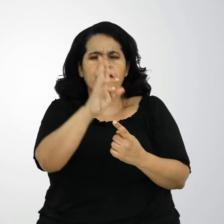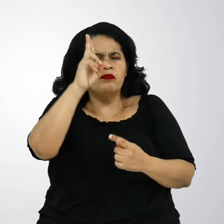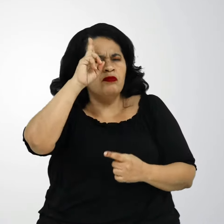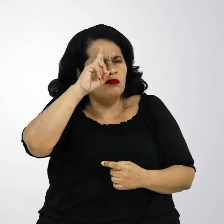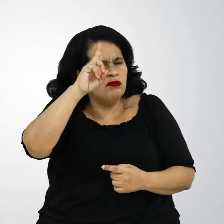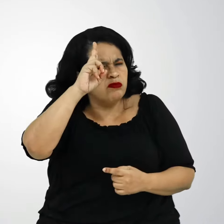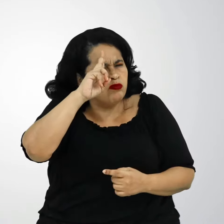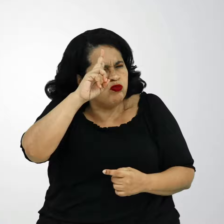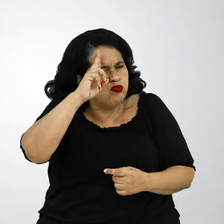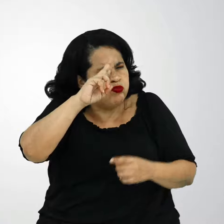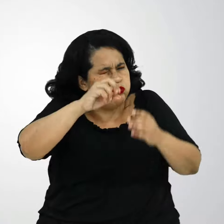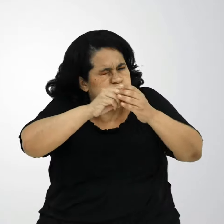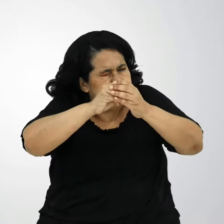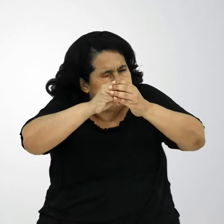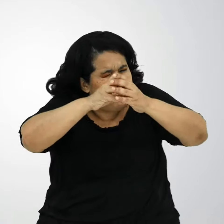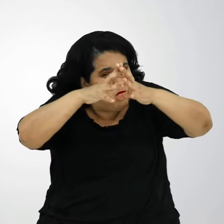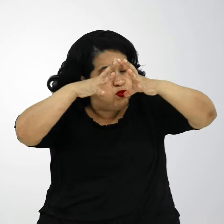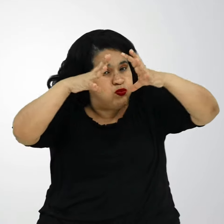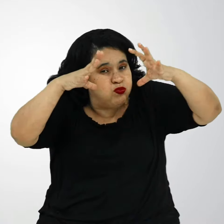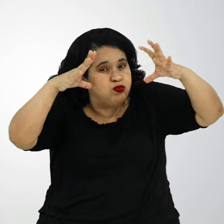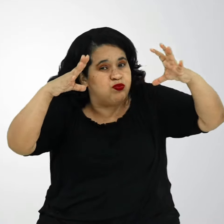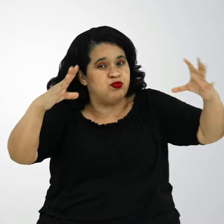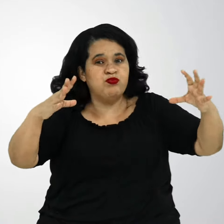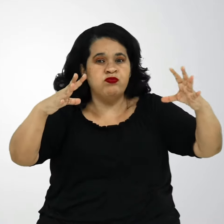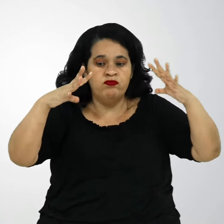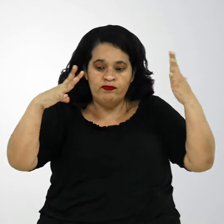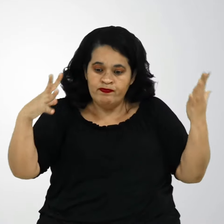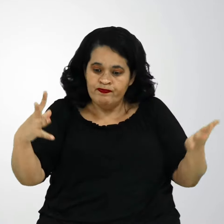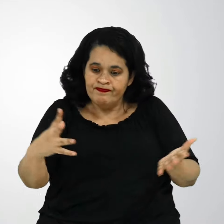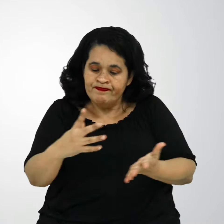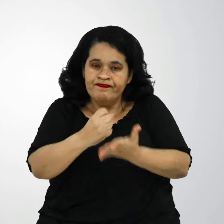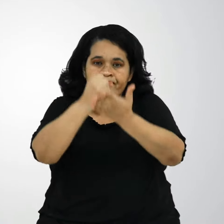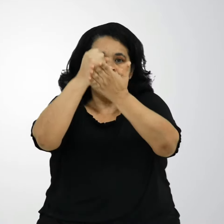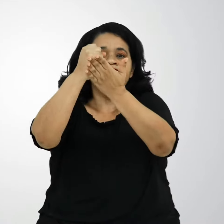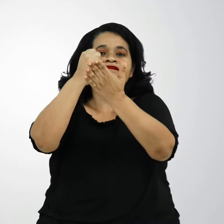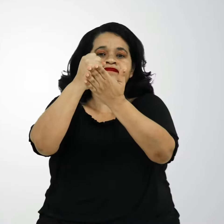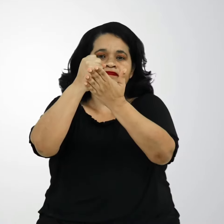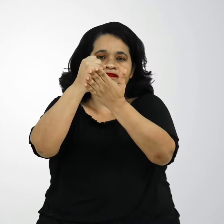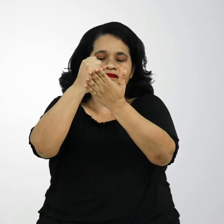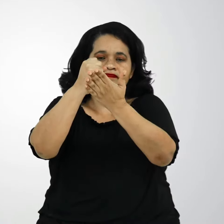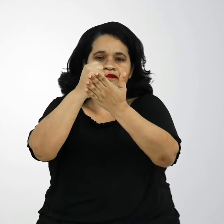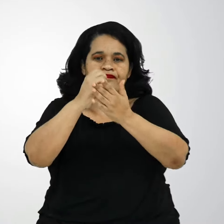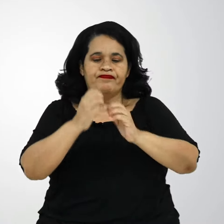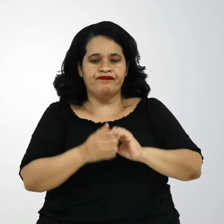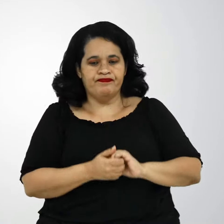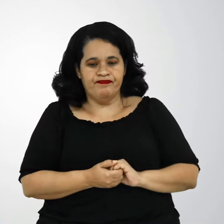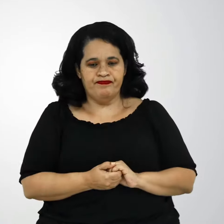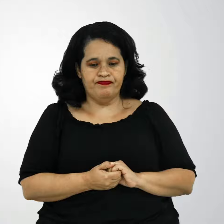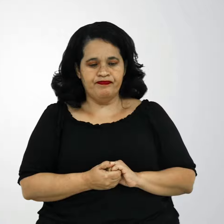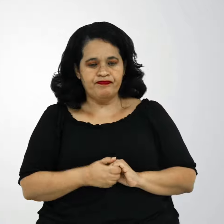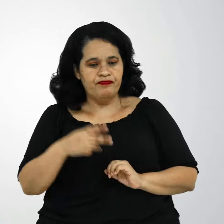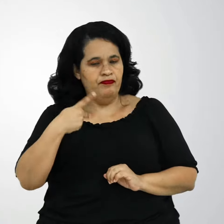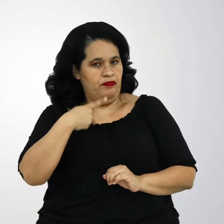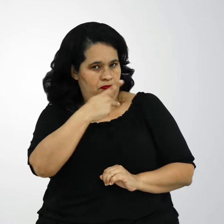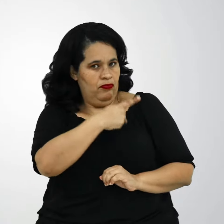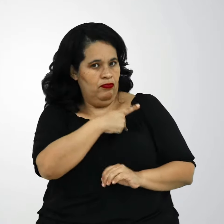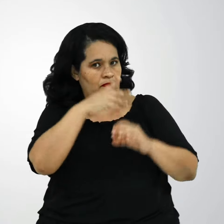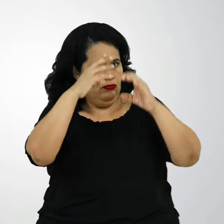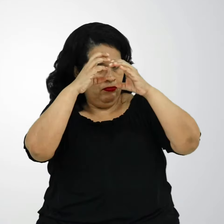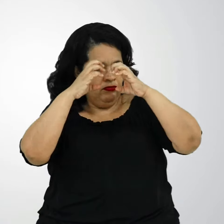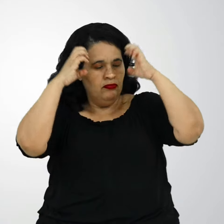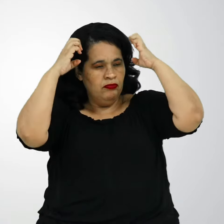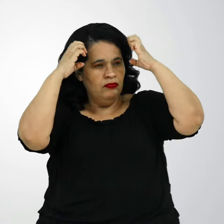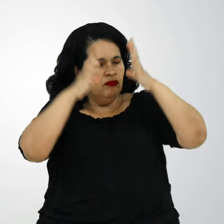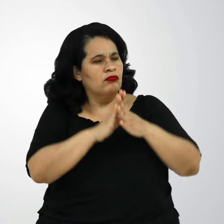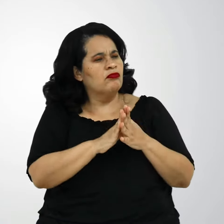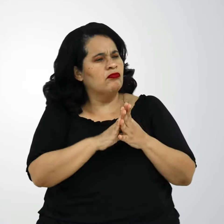muito maior, né, que é a história da redenção e da própria salvação. Pastor Leito, quando você lê o